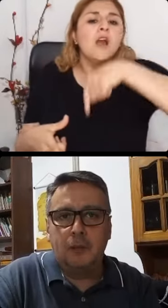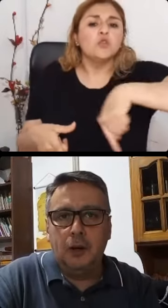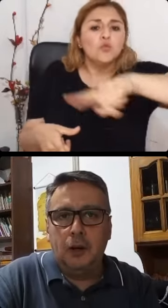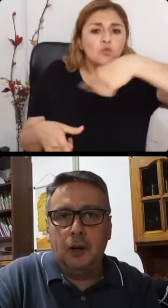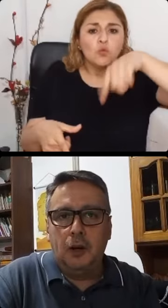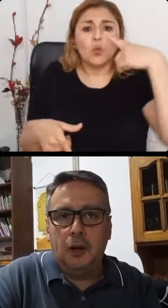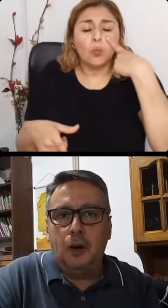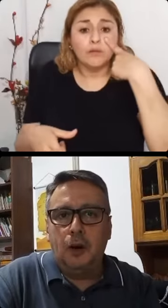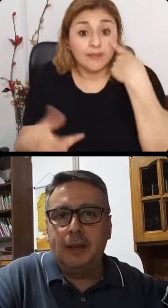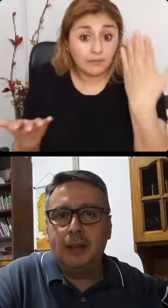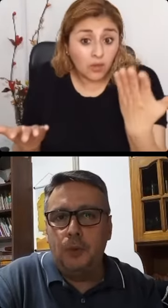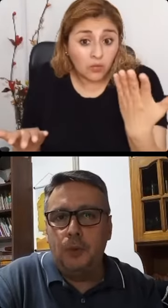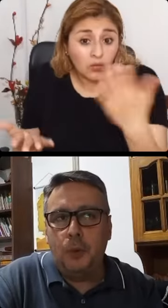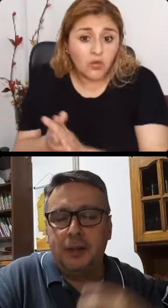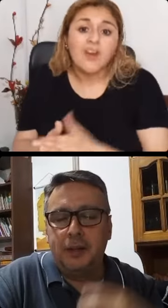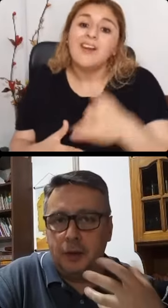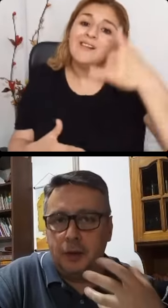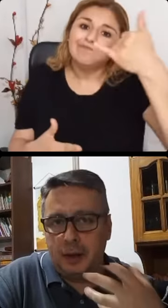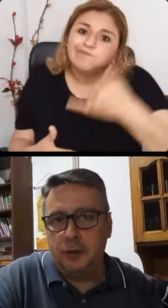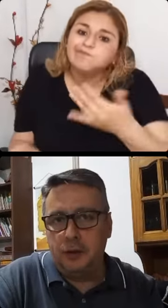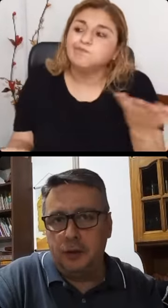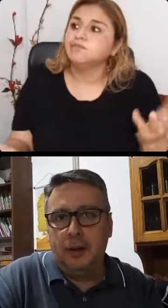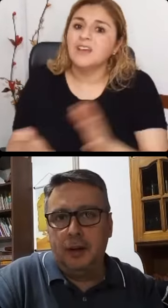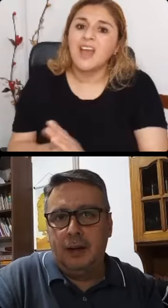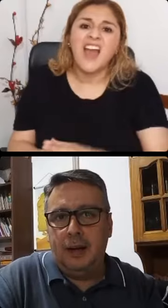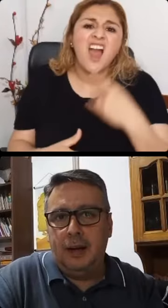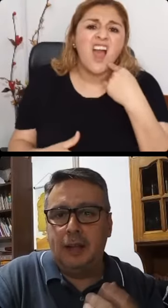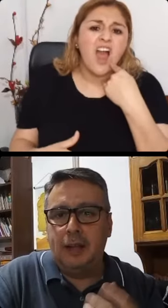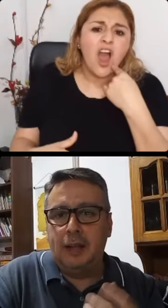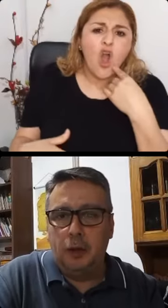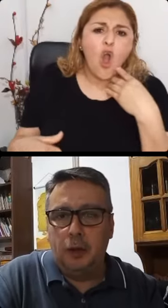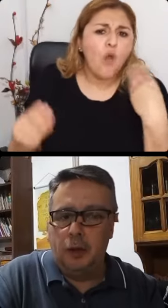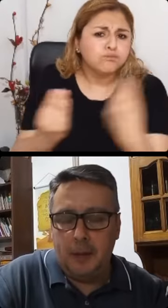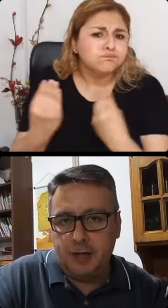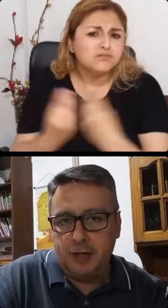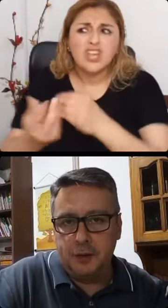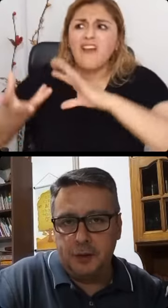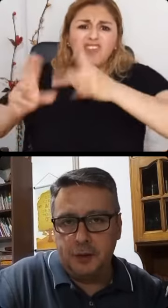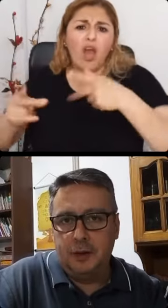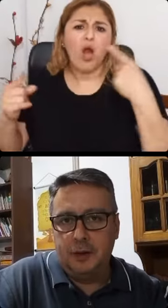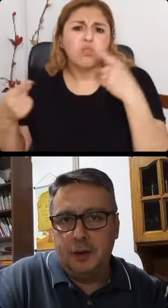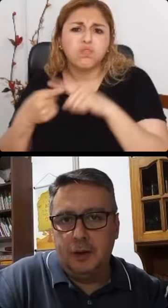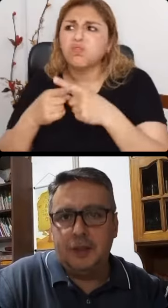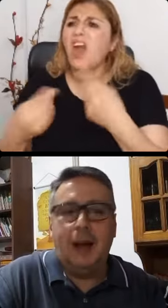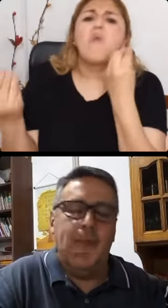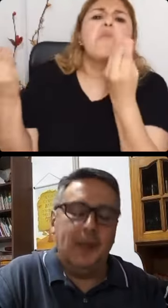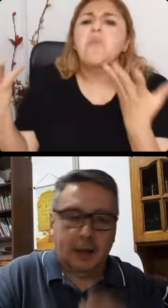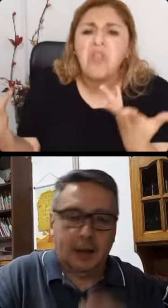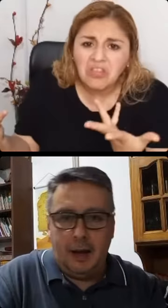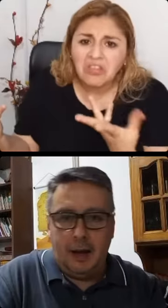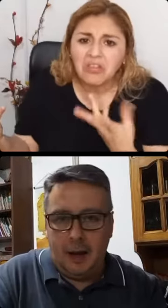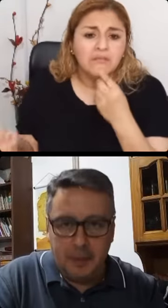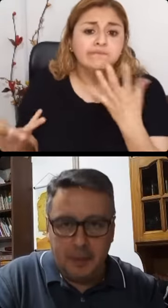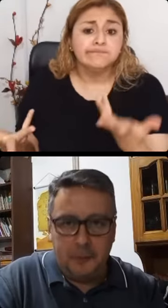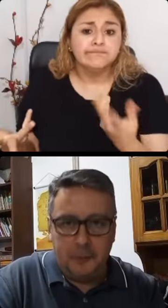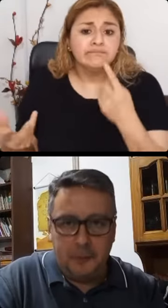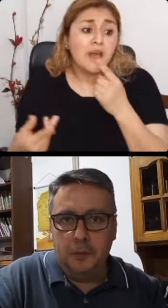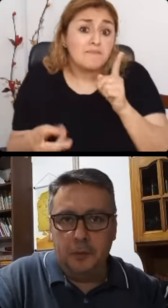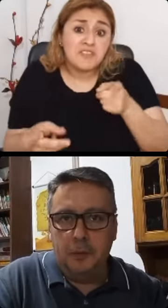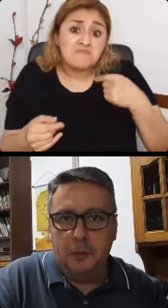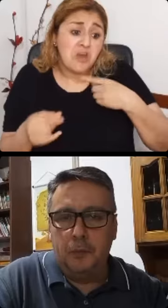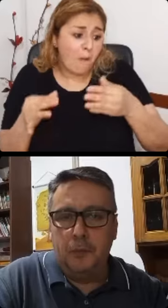hoy está muy cuestionado el tema de los parámetros o sea ¿a qué